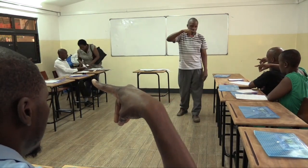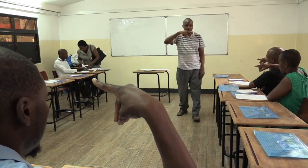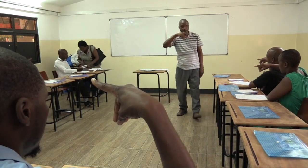Tchau. Tchau. Tchau. Tchau.